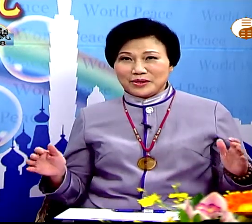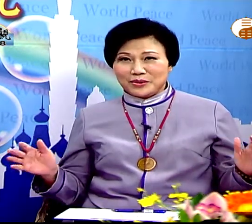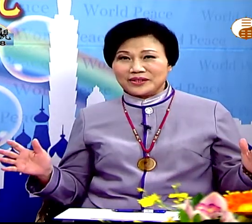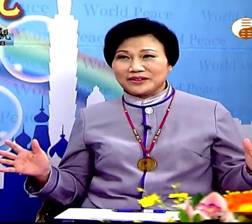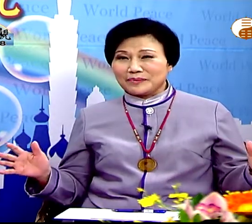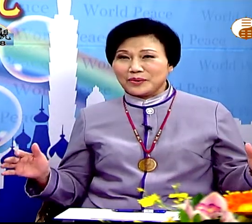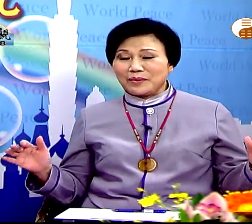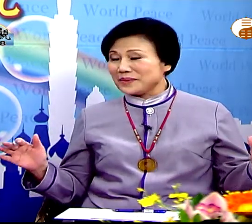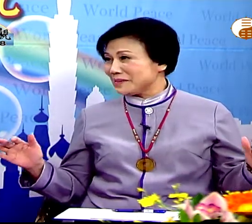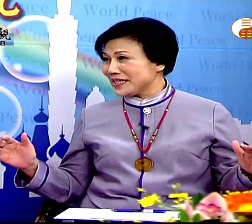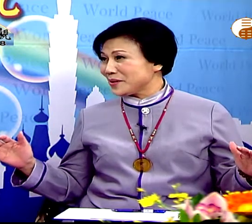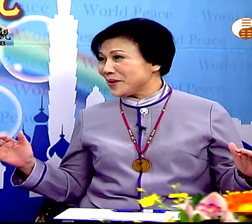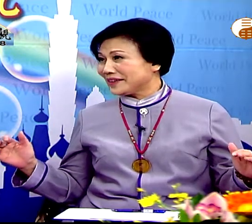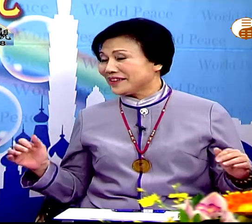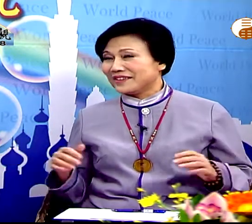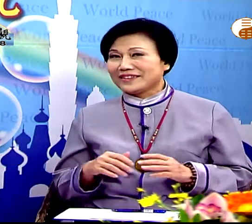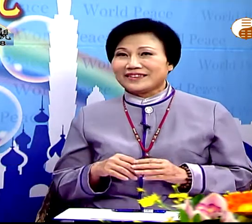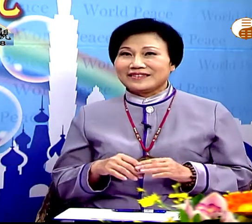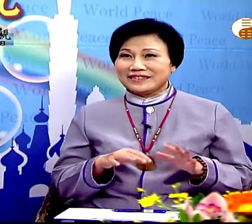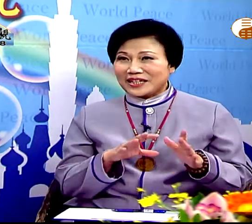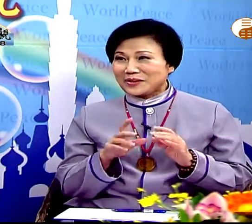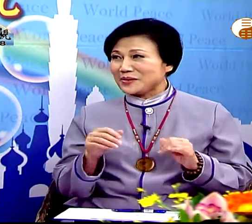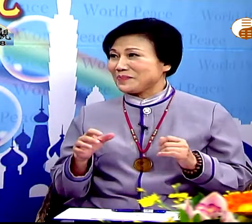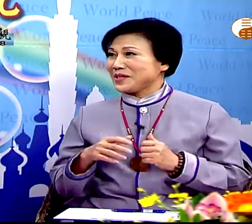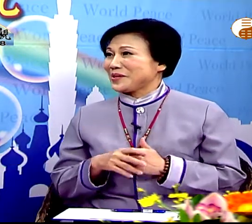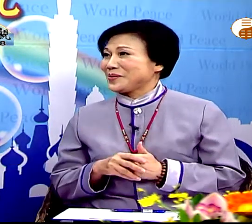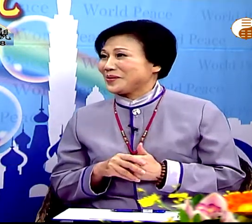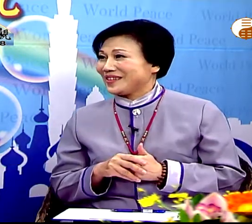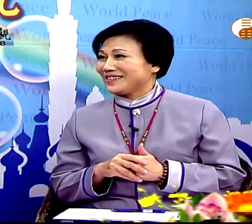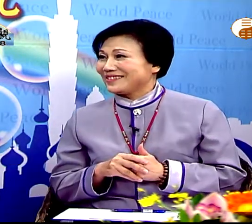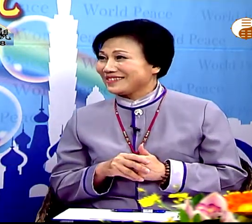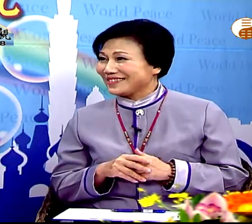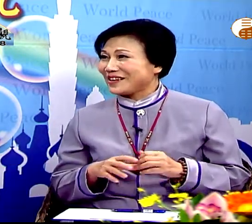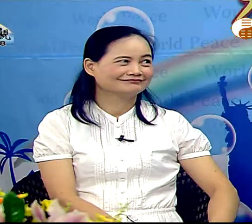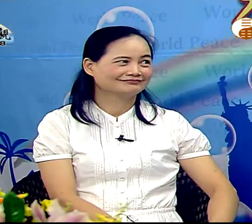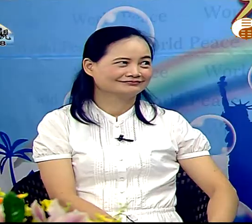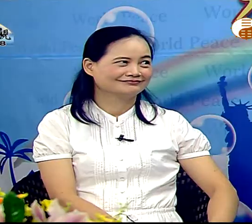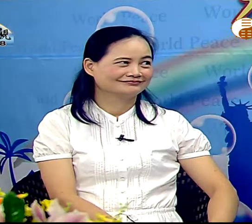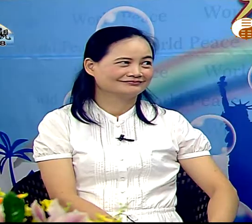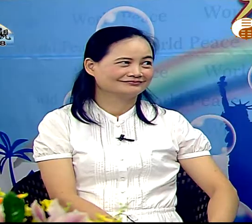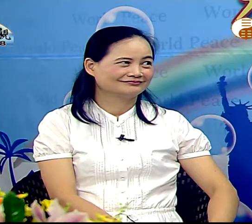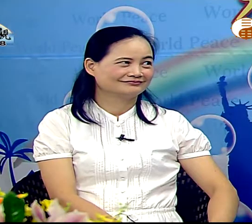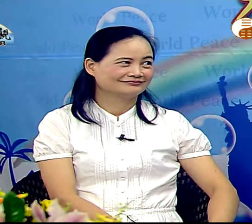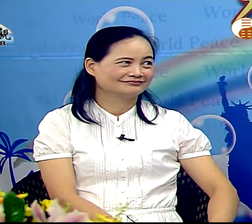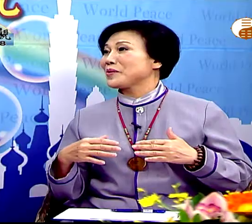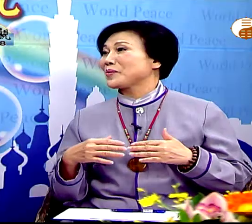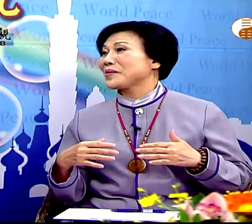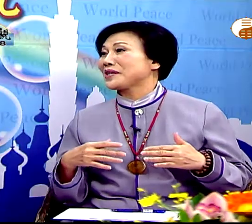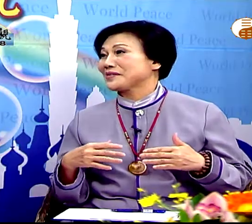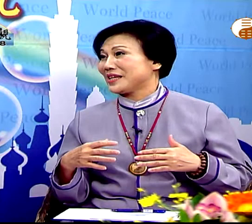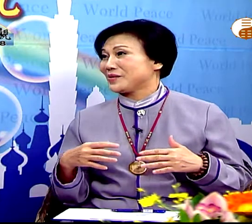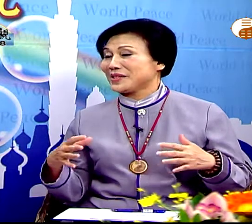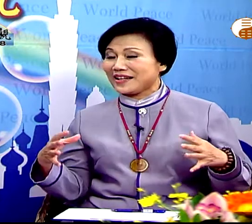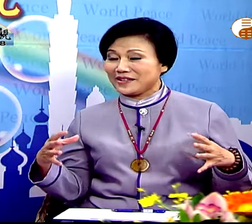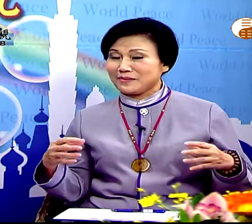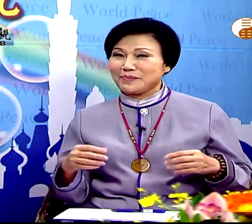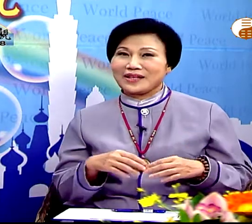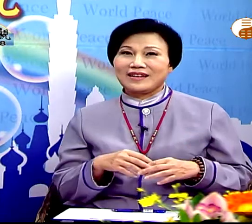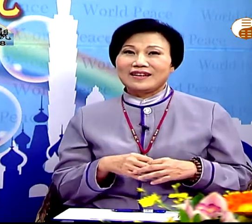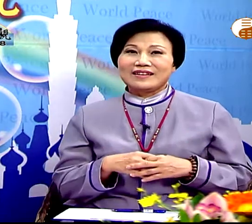所有的不管我们怎么进化的，大家都是比手语的，当然是没有一定的，那是还没有规范出来说大家怎么比，那